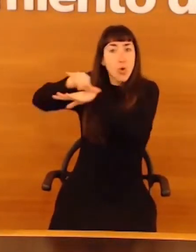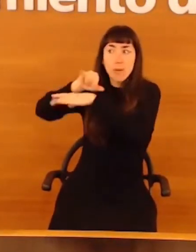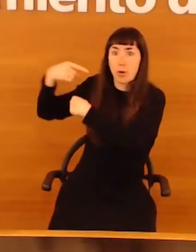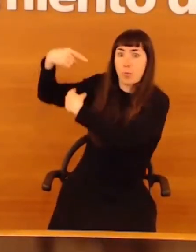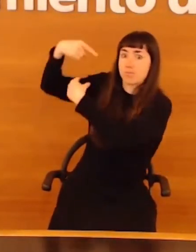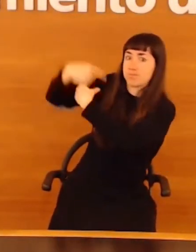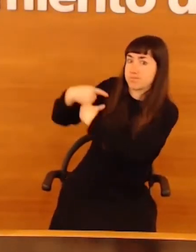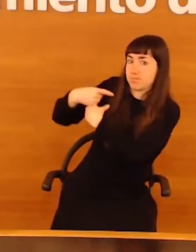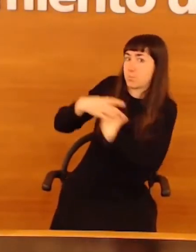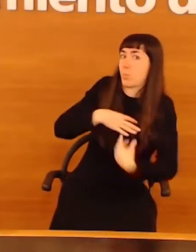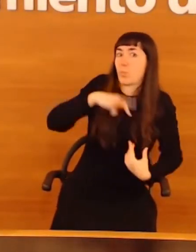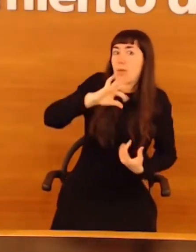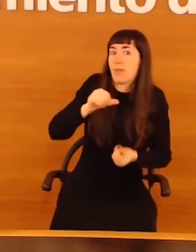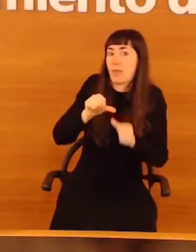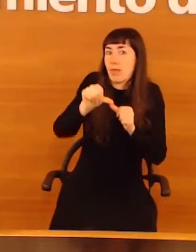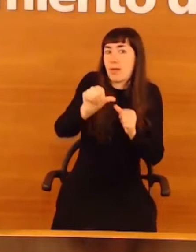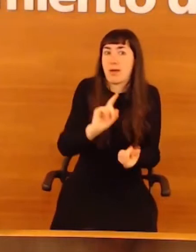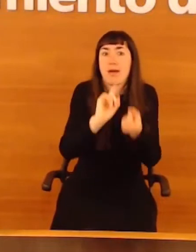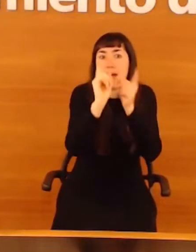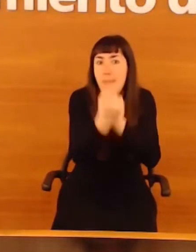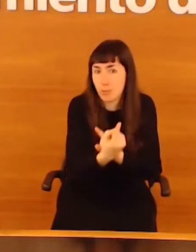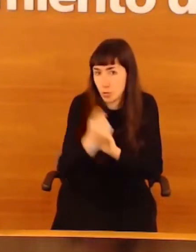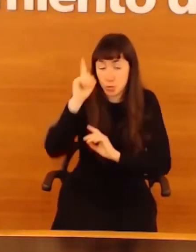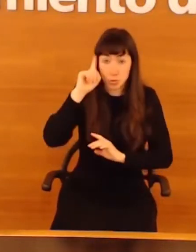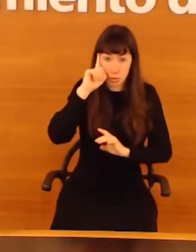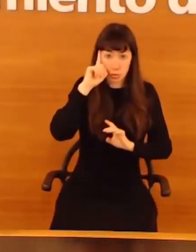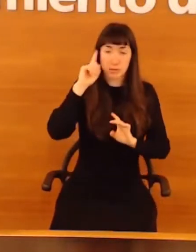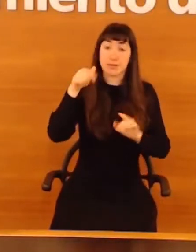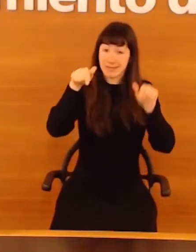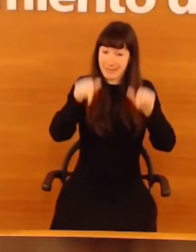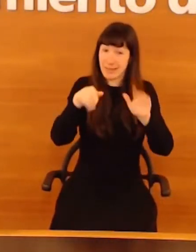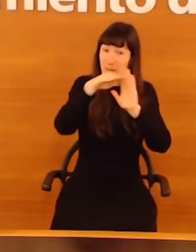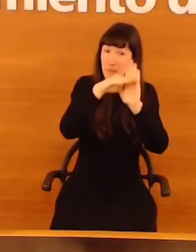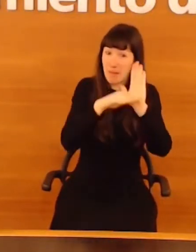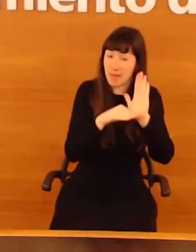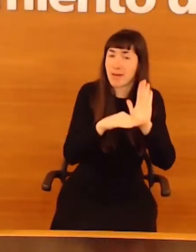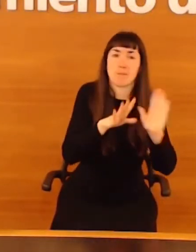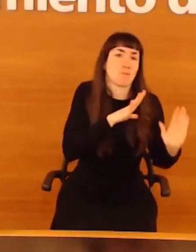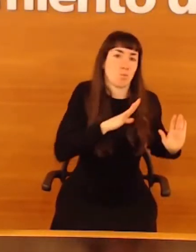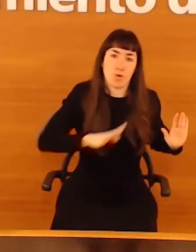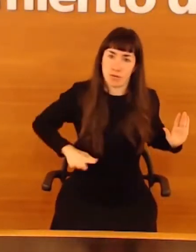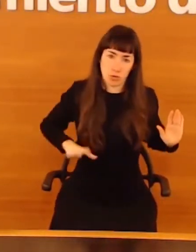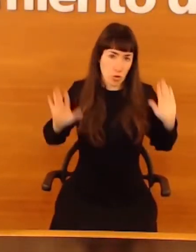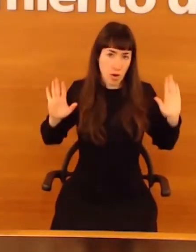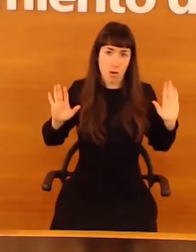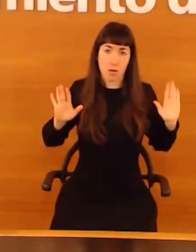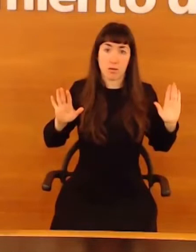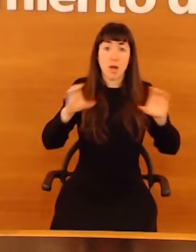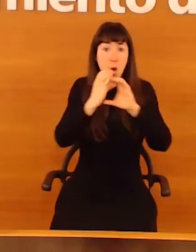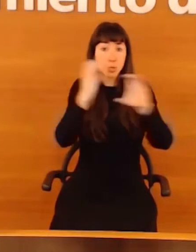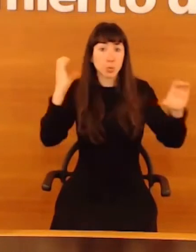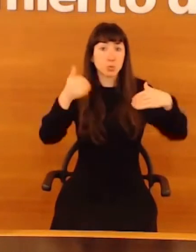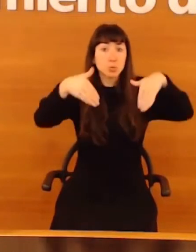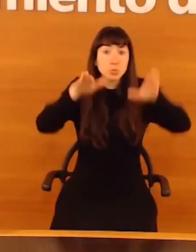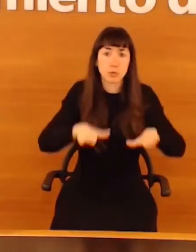ministerios encargados de coordinar y establecer este estado de alarma, insisto, de momento no se ha pensado en su suspensión.